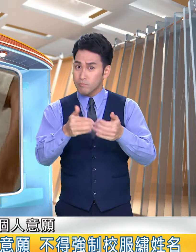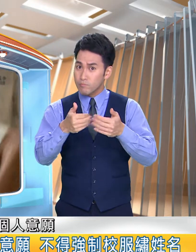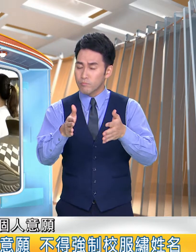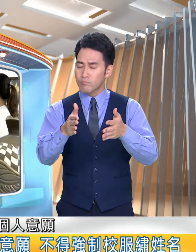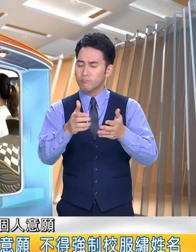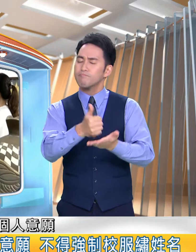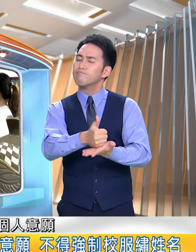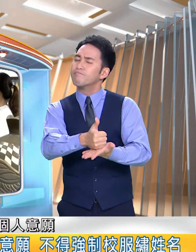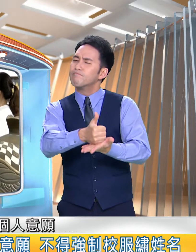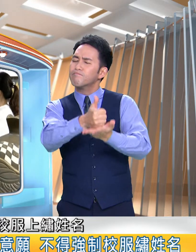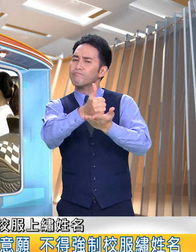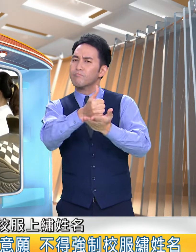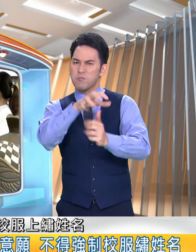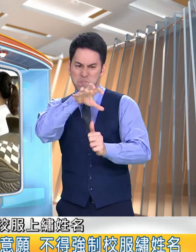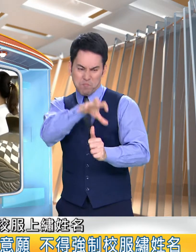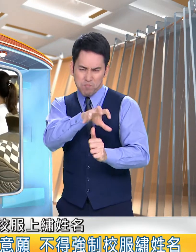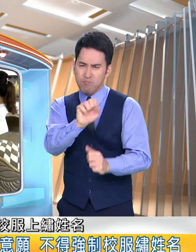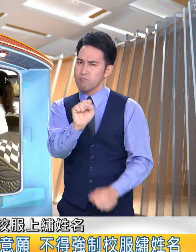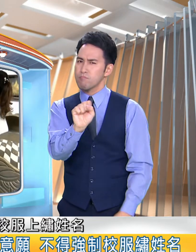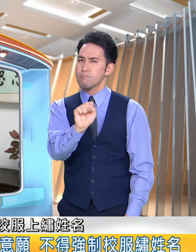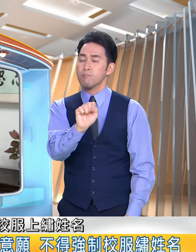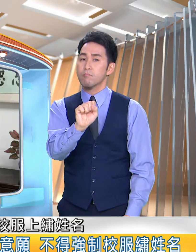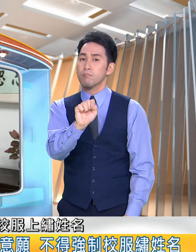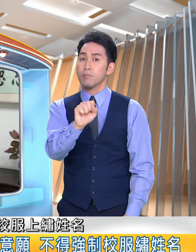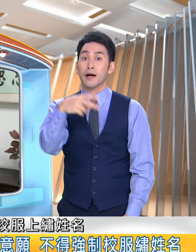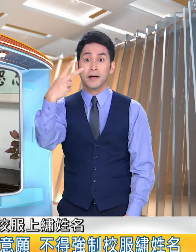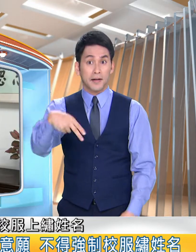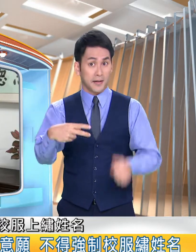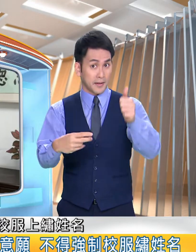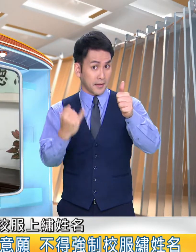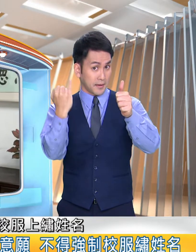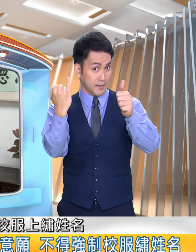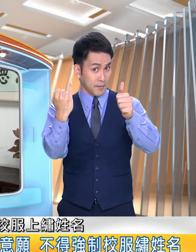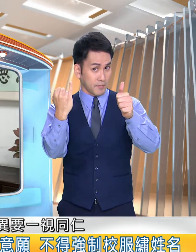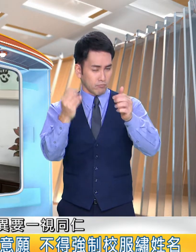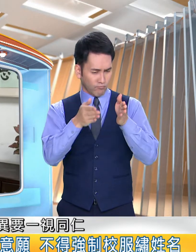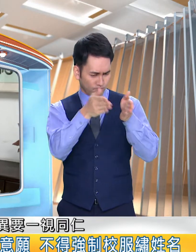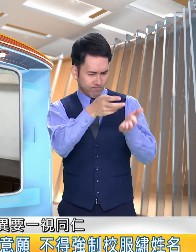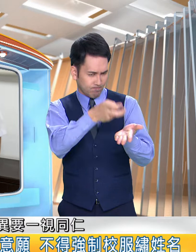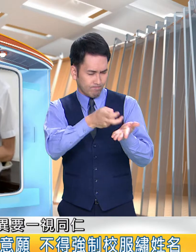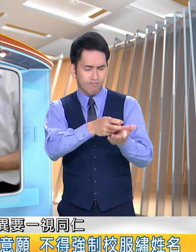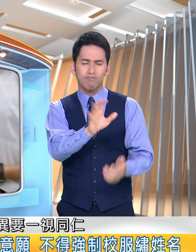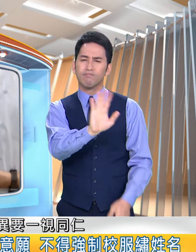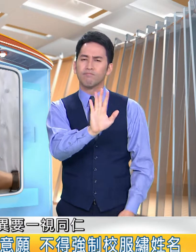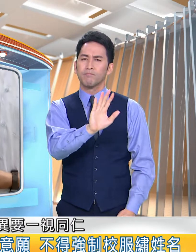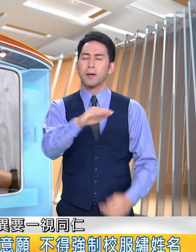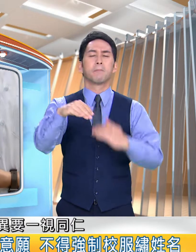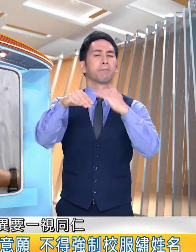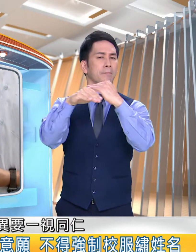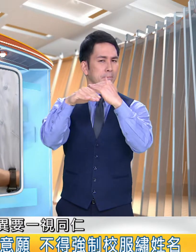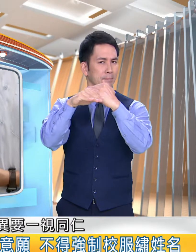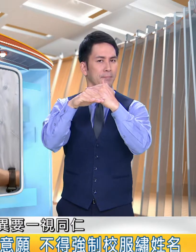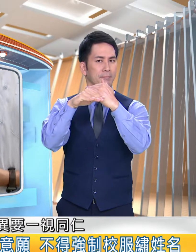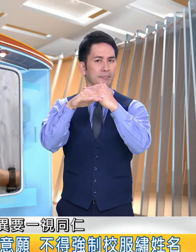生在校服上绣姓名，也不应该有性别差异，要一视同仁。